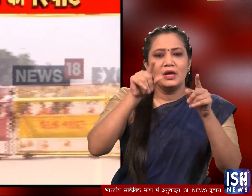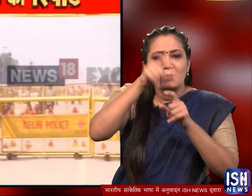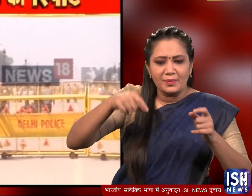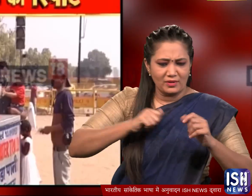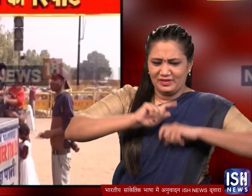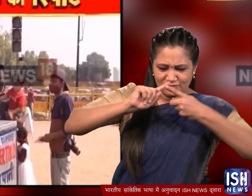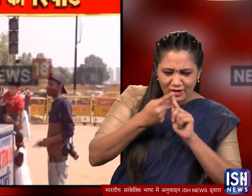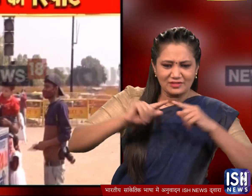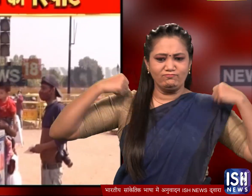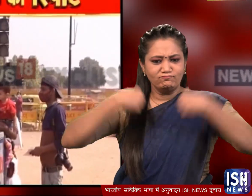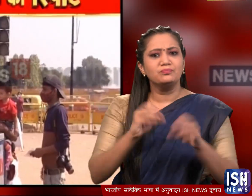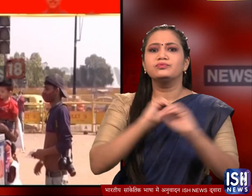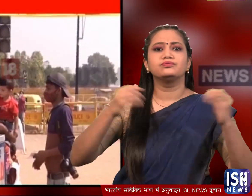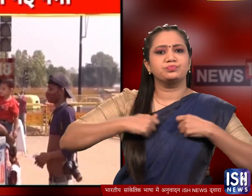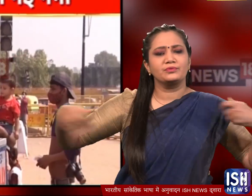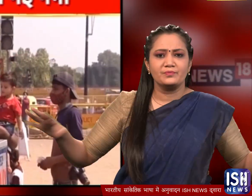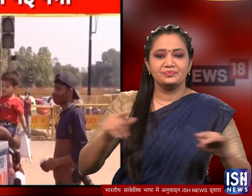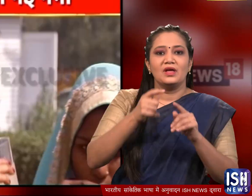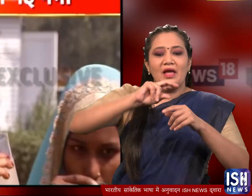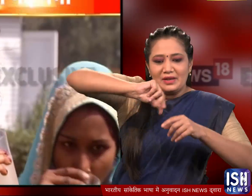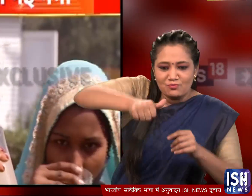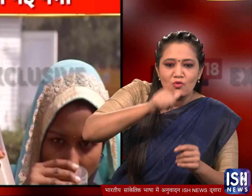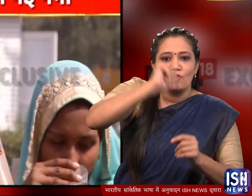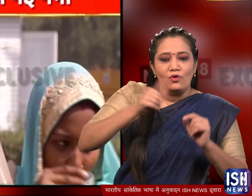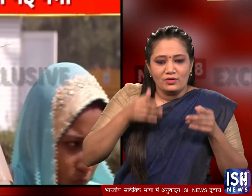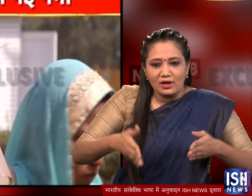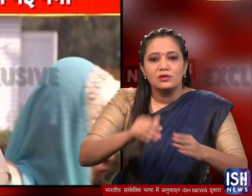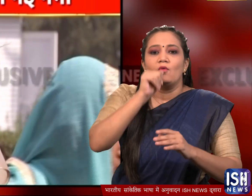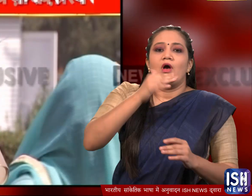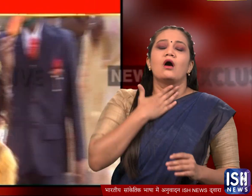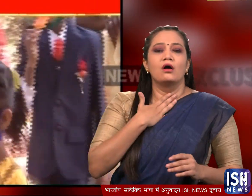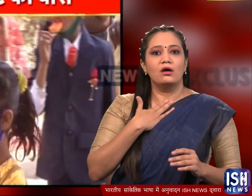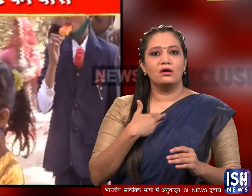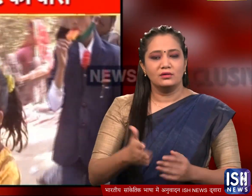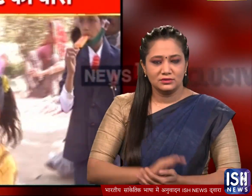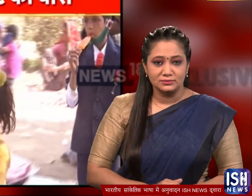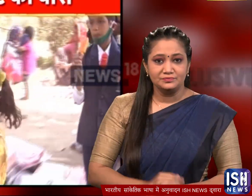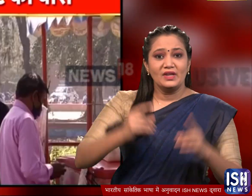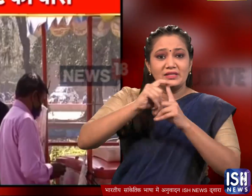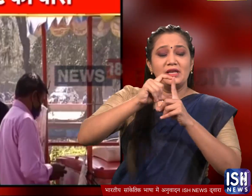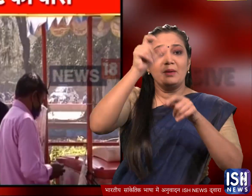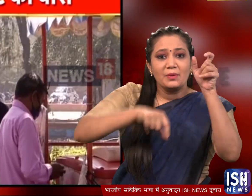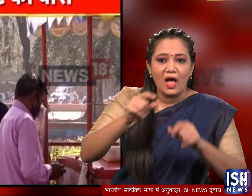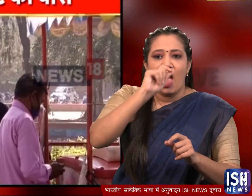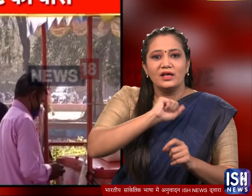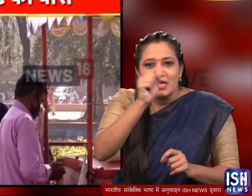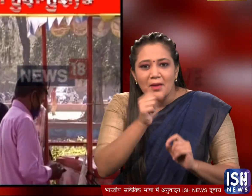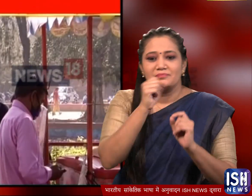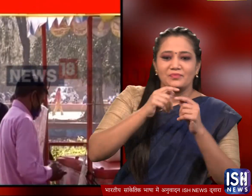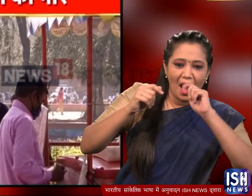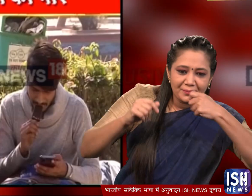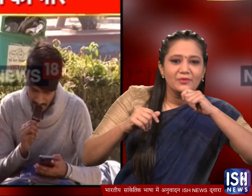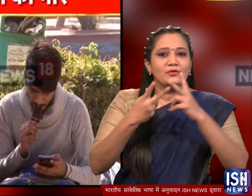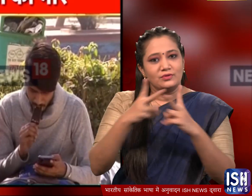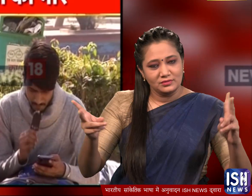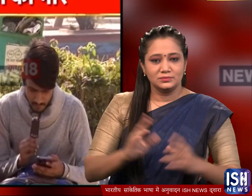फिर से लोग बिना स्वेटर और जैकेट पहने दिखने लगे। नींबू पानी के ठेलों पर फिर से लोग प्यास बुझाने के लिए पहुंचने लगे। एक बार फिर दिल्ली के लोगों को आइसक्रीम खाते हुए